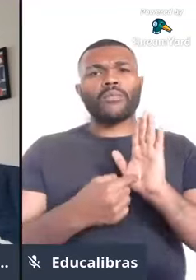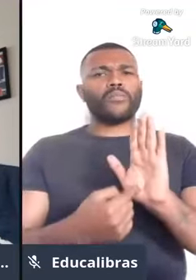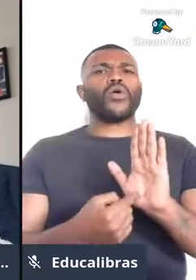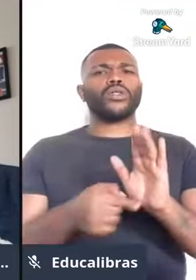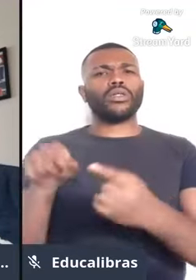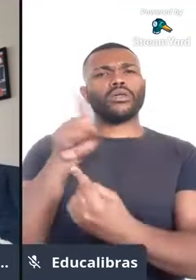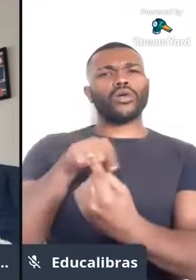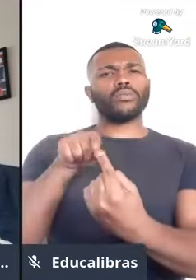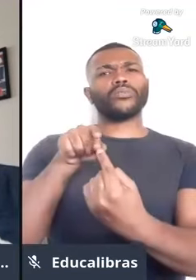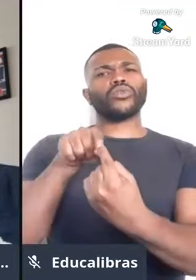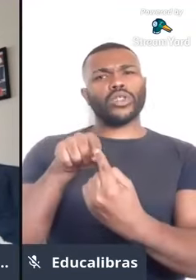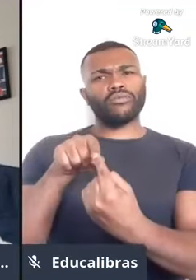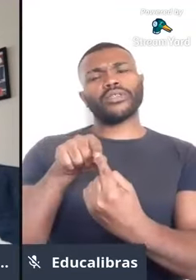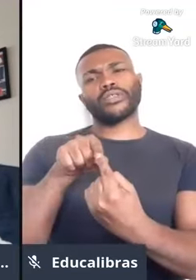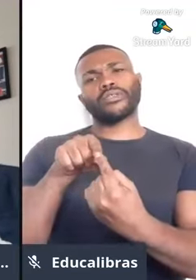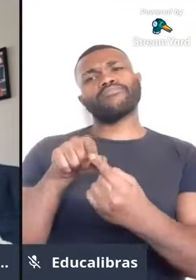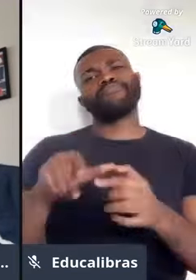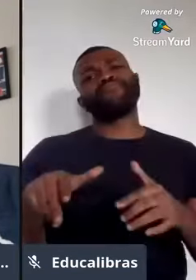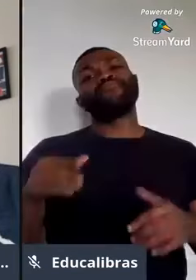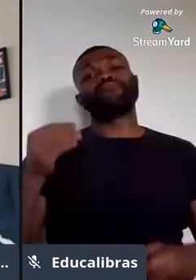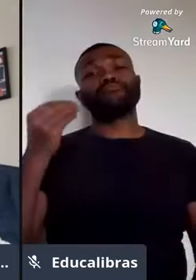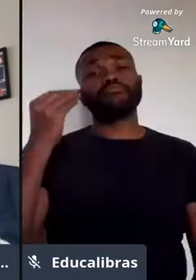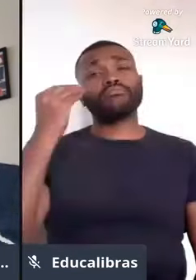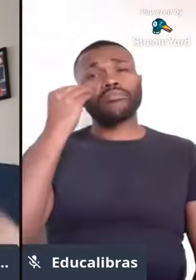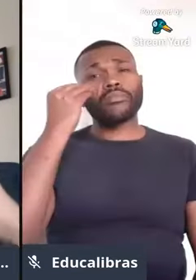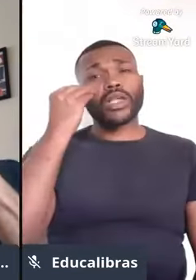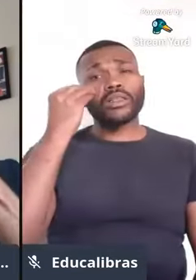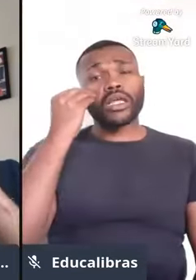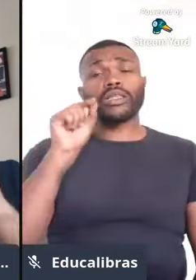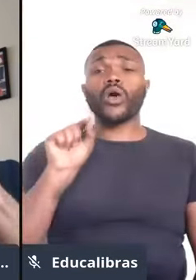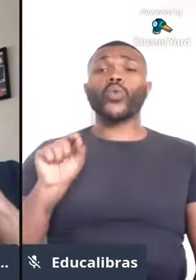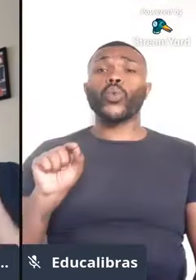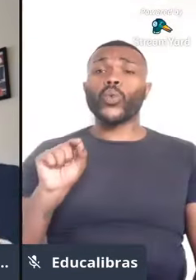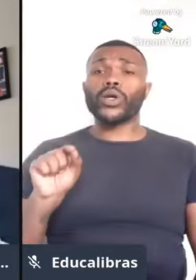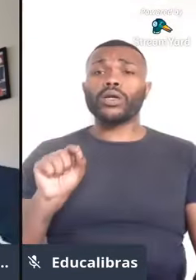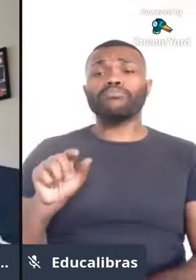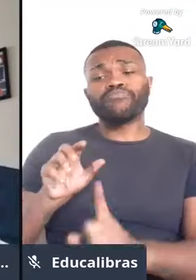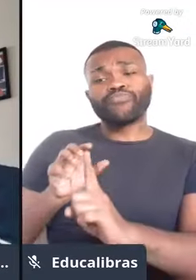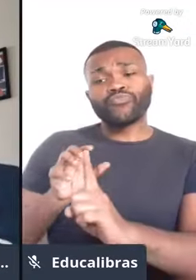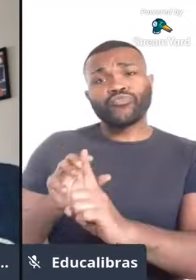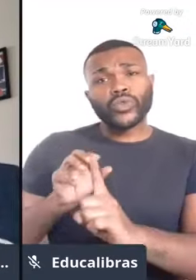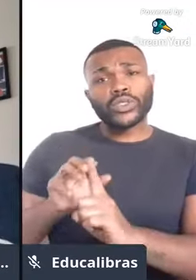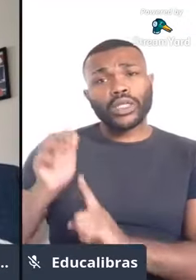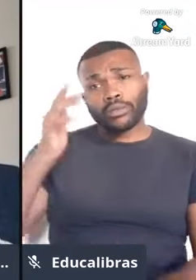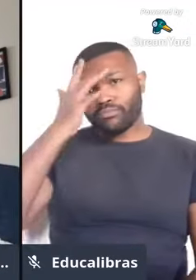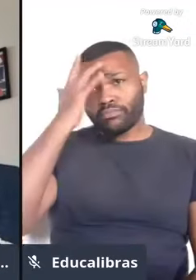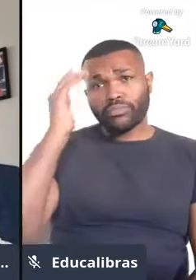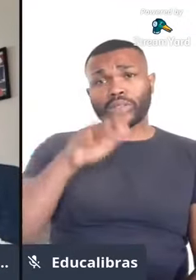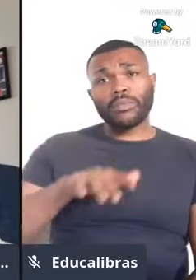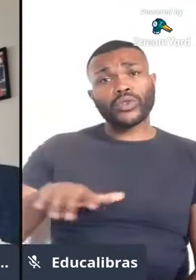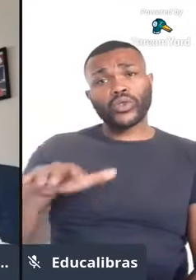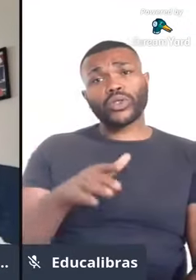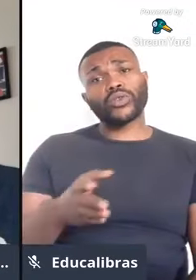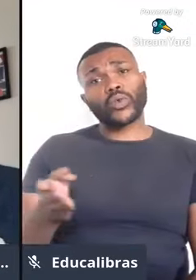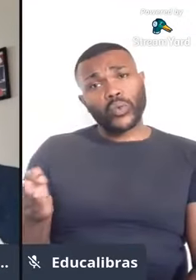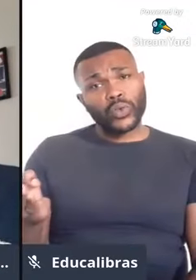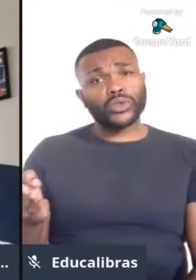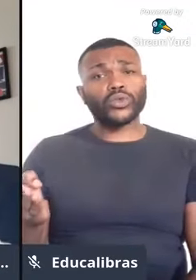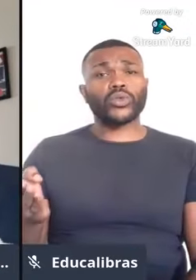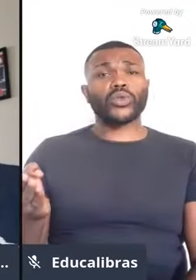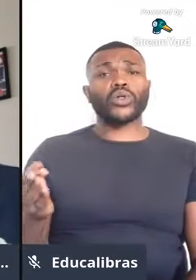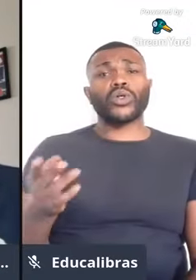objetivas, e tentar impactar essas pessoas a partir desse processo. Eu acho que a gente